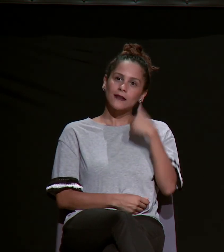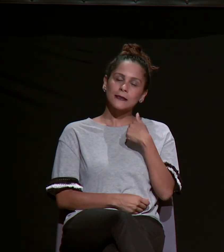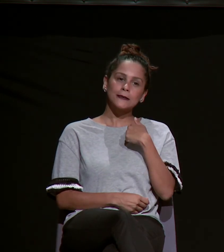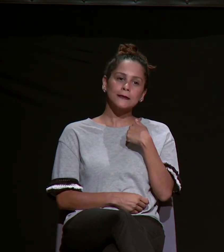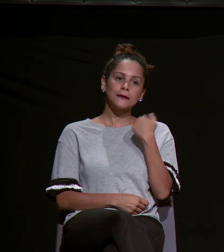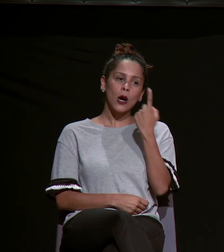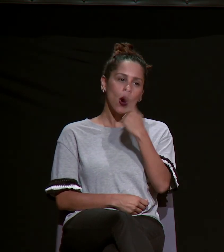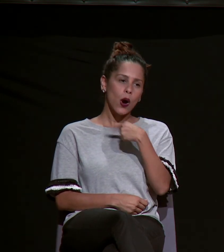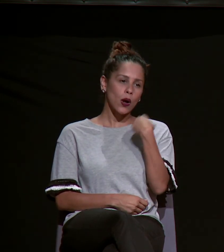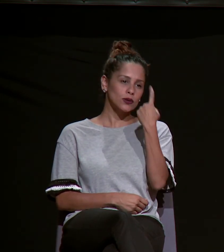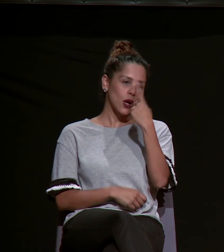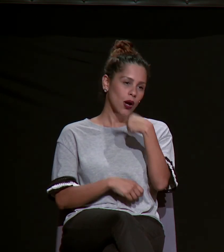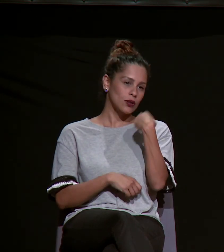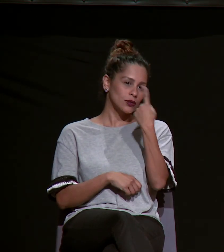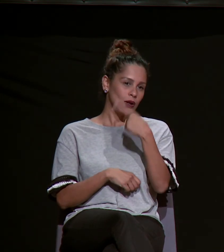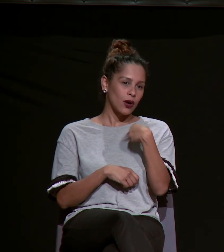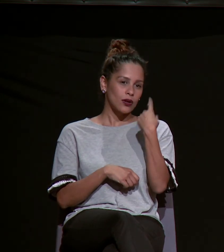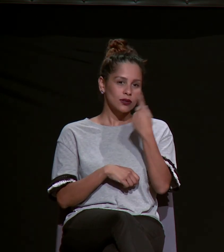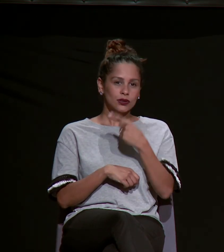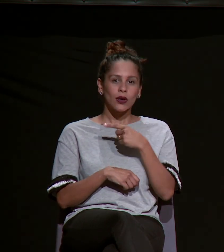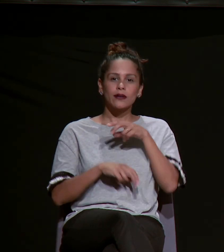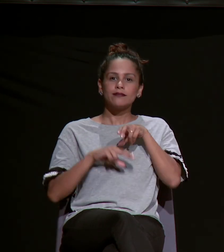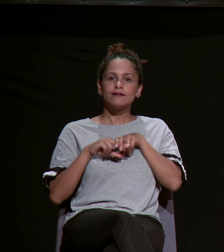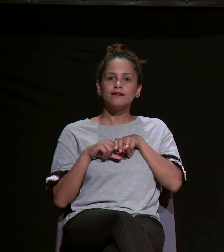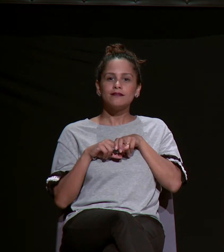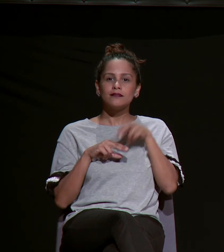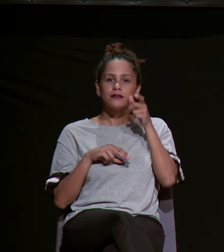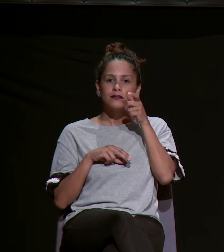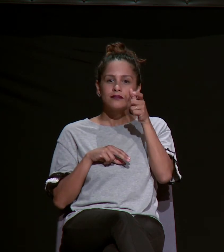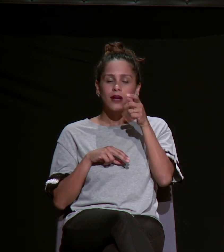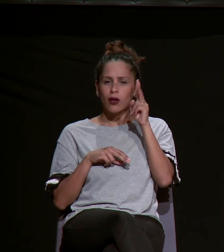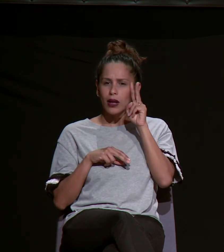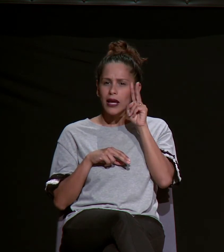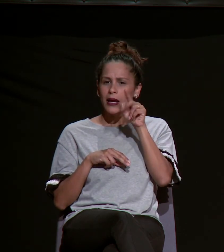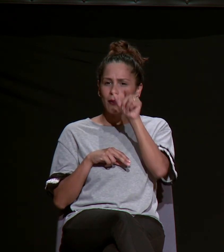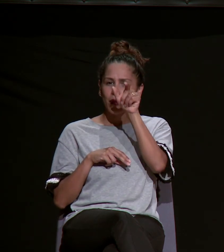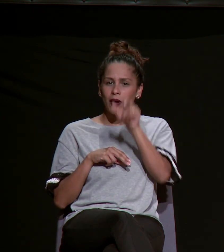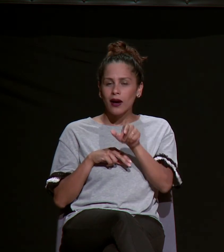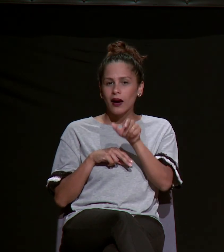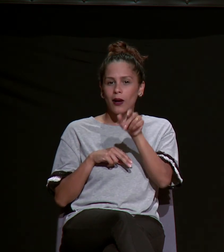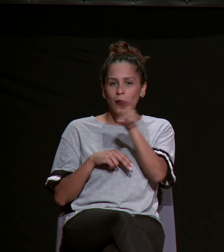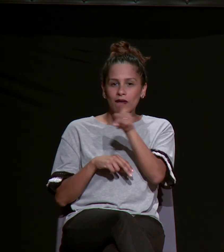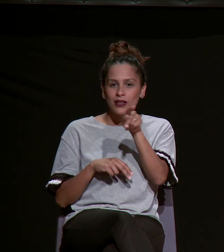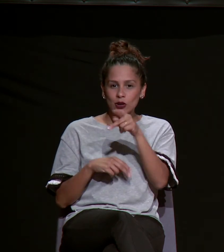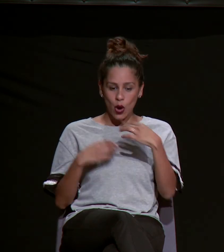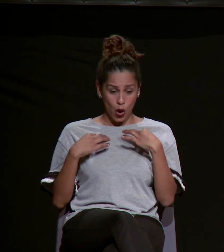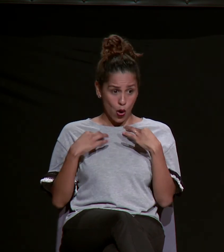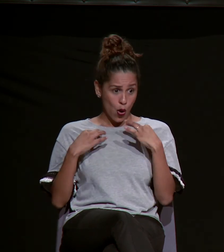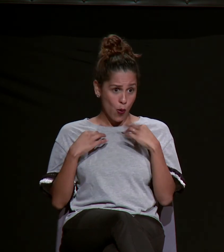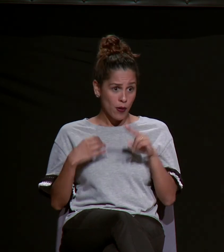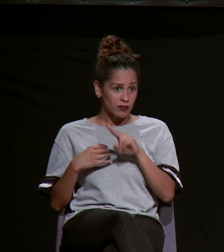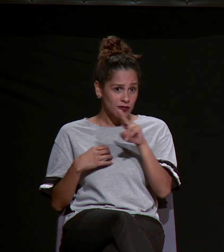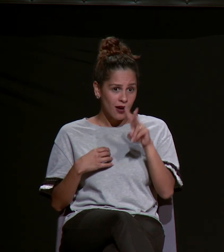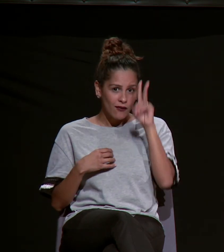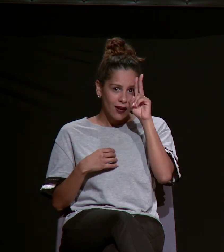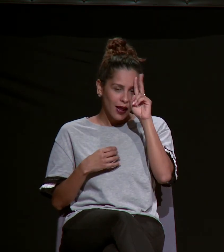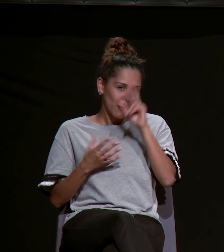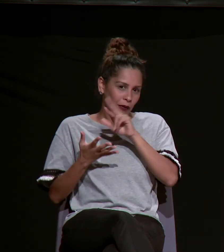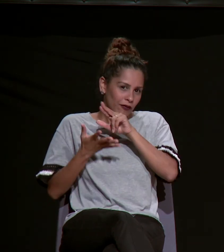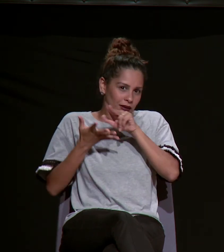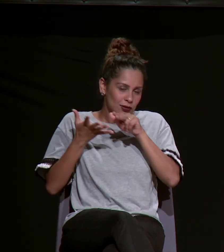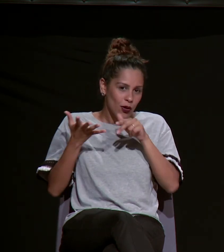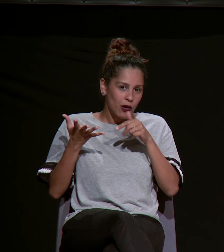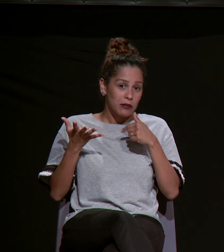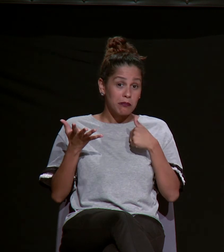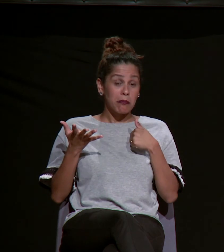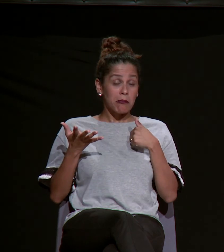eu me lembro, às vezes, da roupa dele, às vezes eu me lembro... E essas são informações que estão em mim. E aí eu pensei, como minha